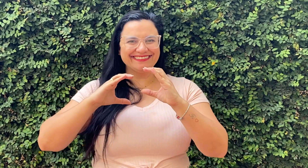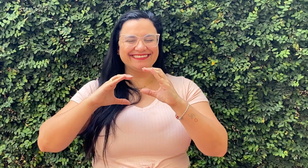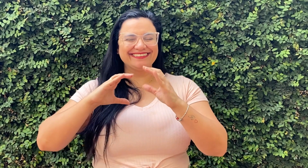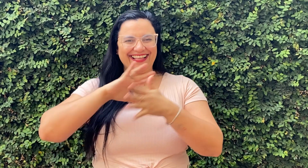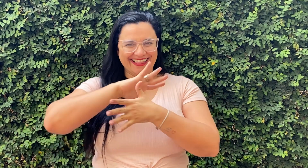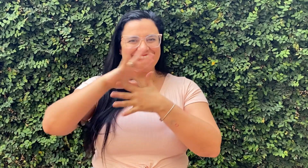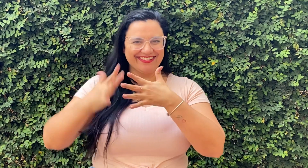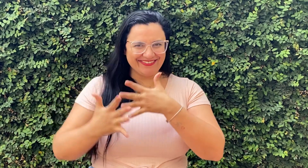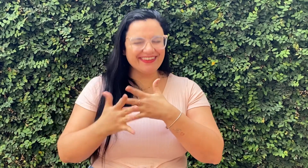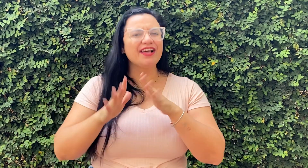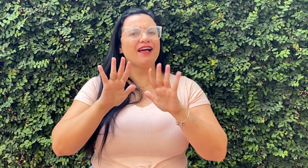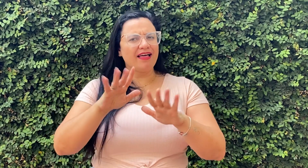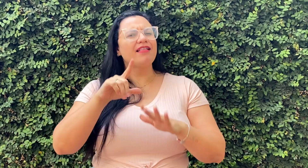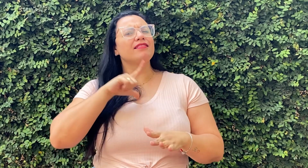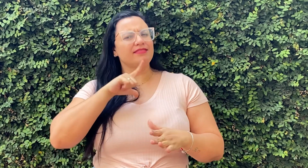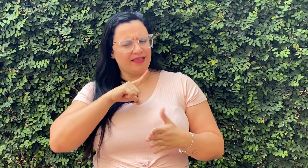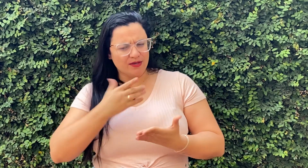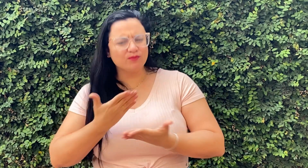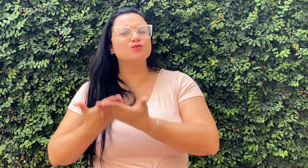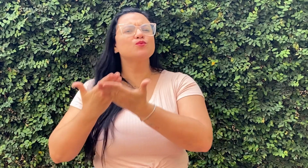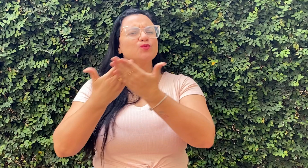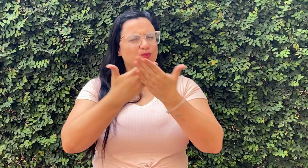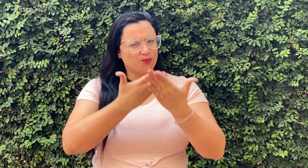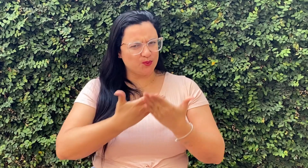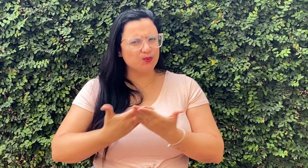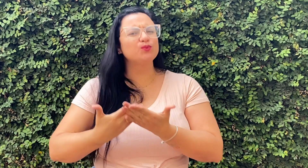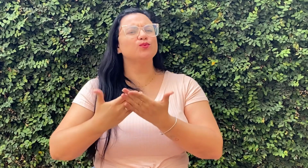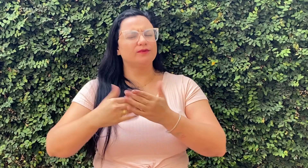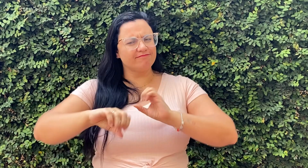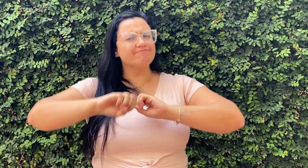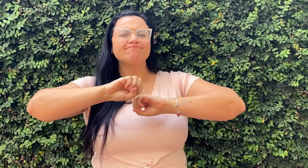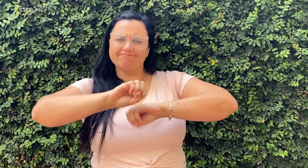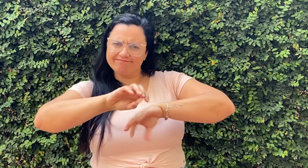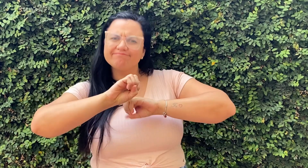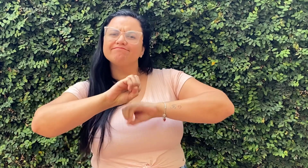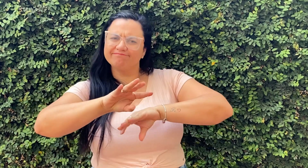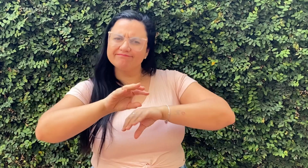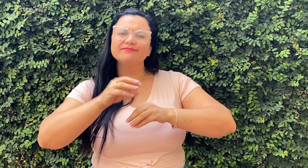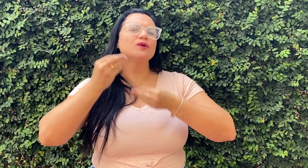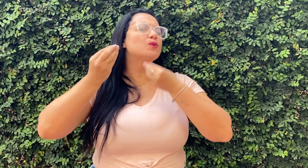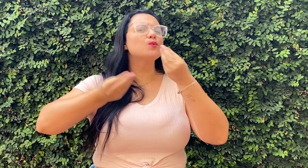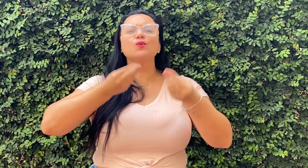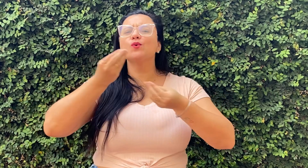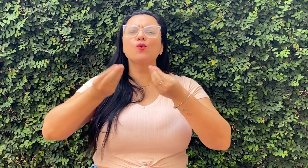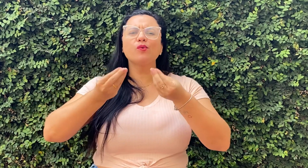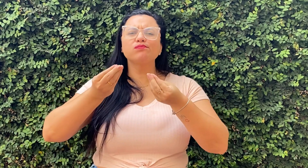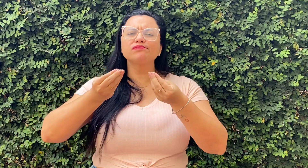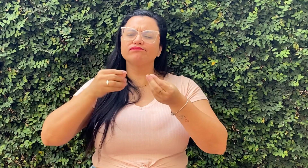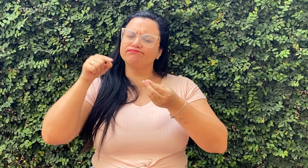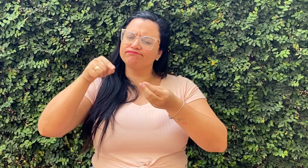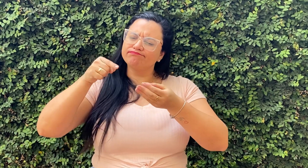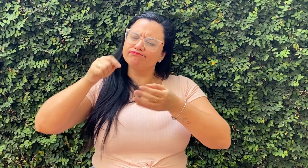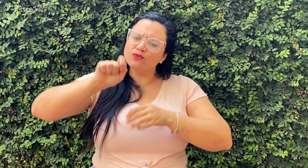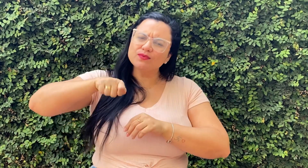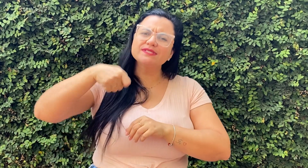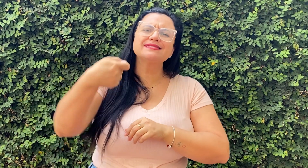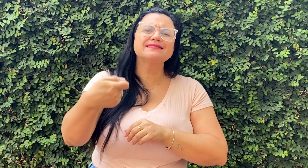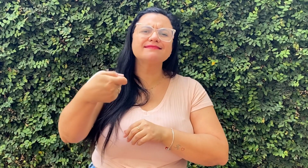Então, você vai conseguir se comunicar assim que você for estudando e tendo os ensinamentos.